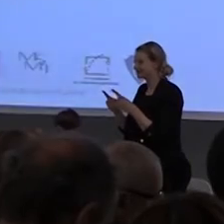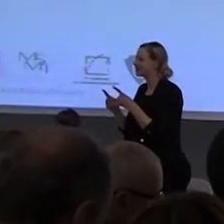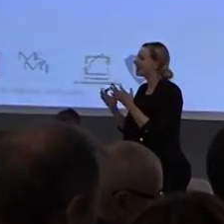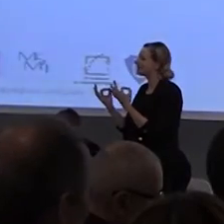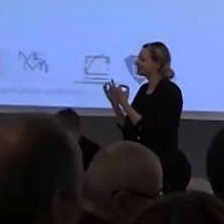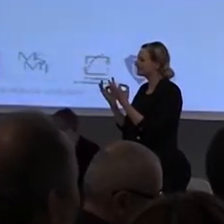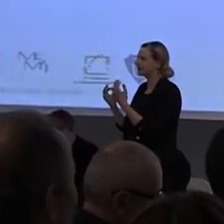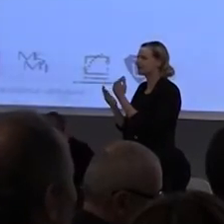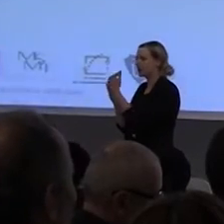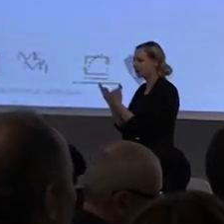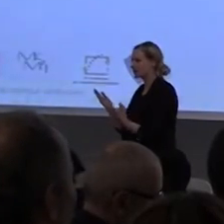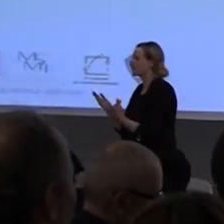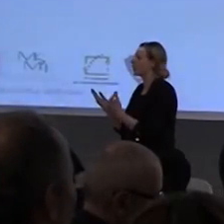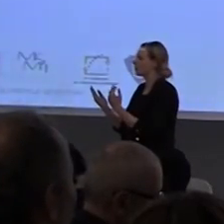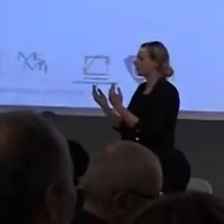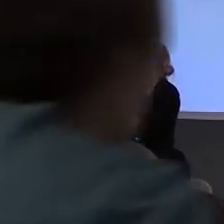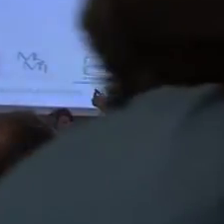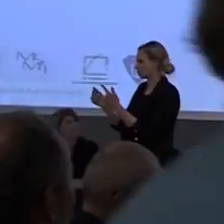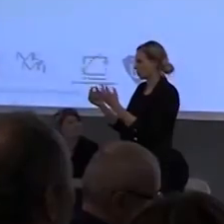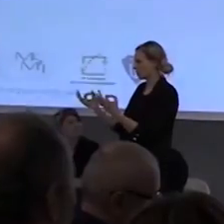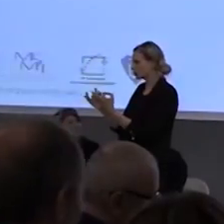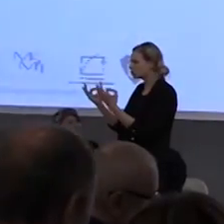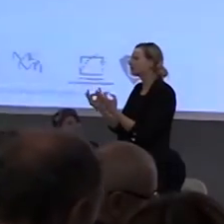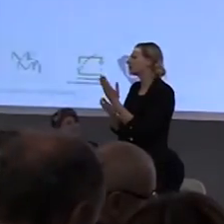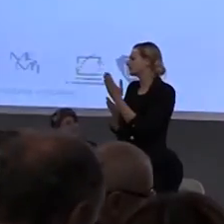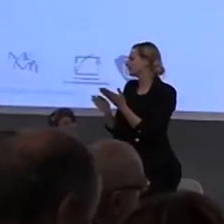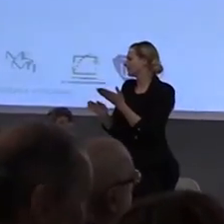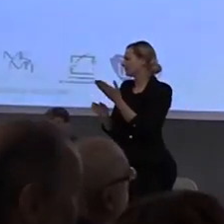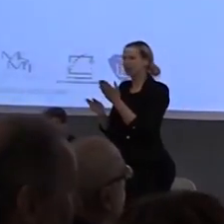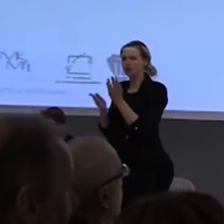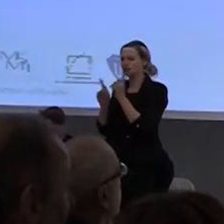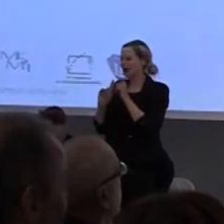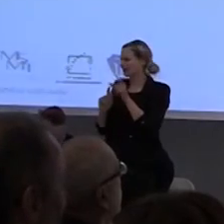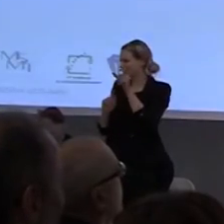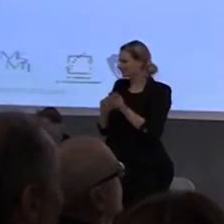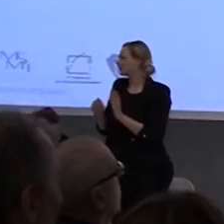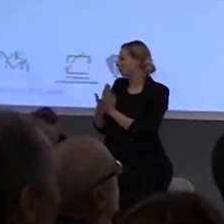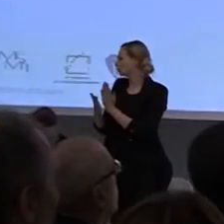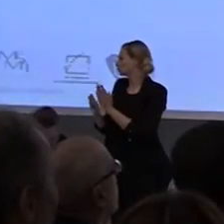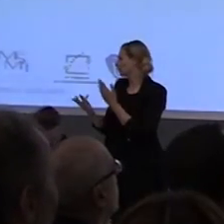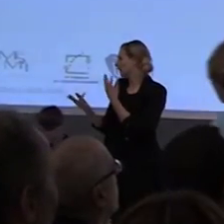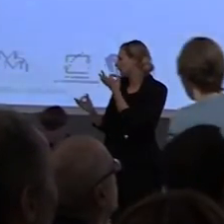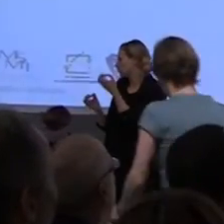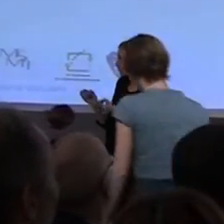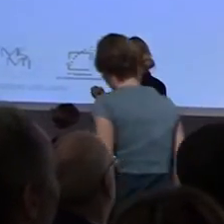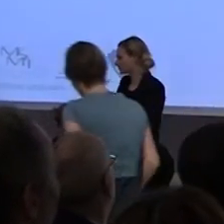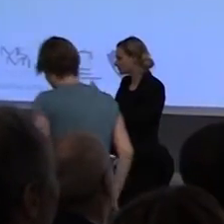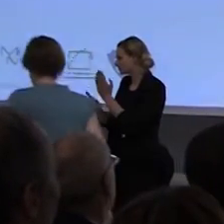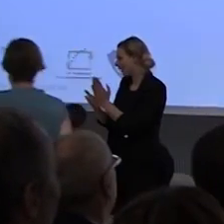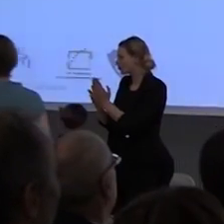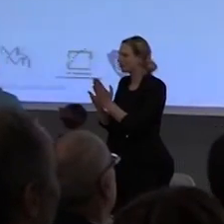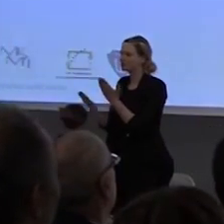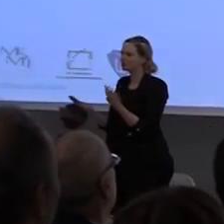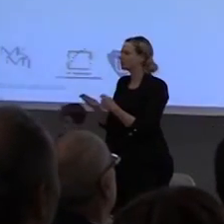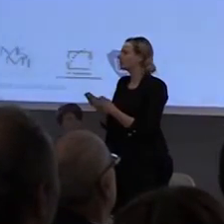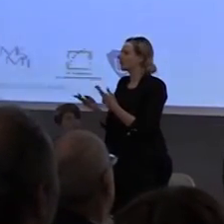On už část práce za mě udělal Tomáš, takže já bych se věnovala jenom takovým zhrnujícím